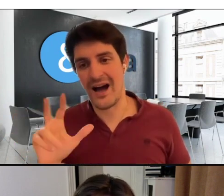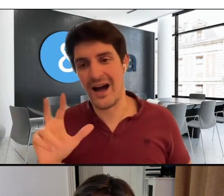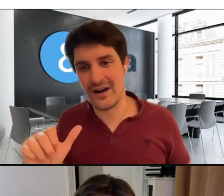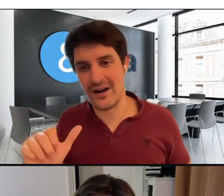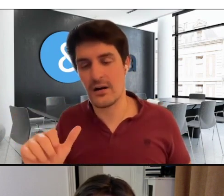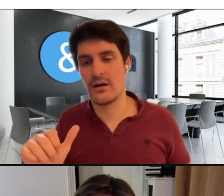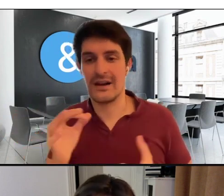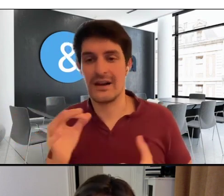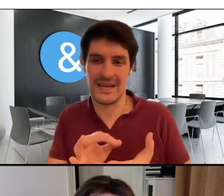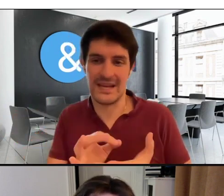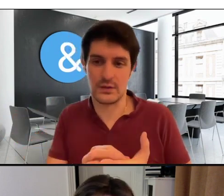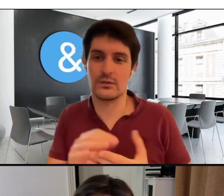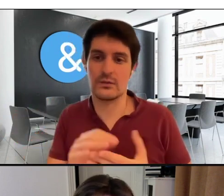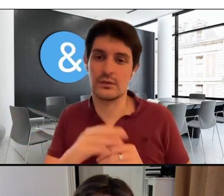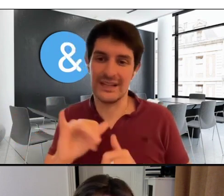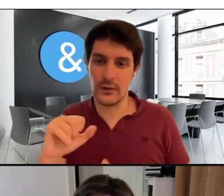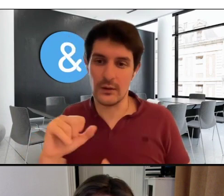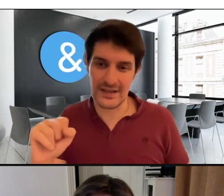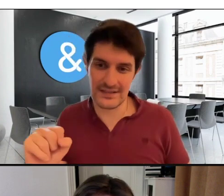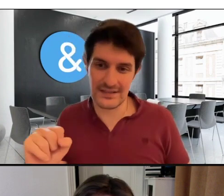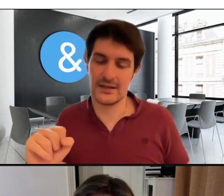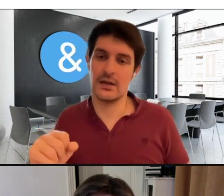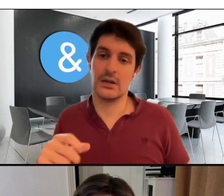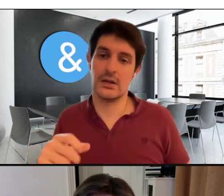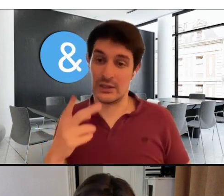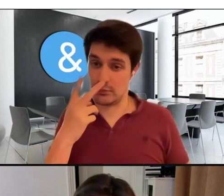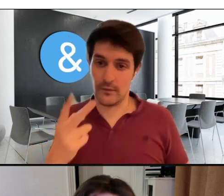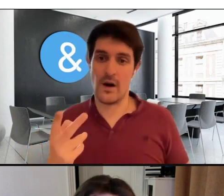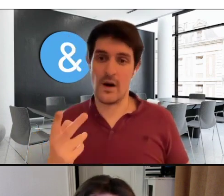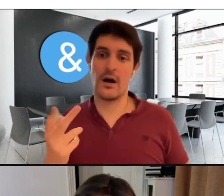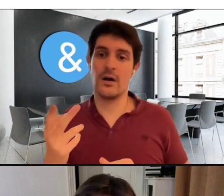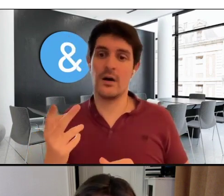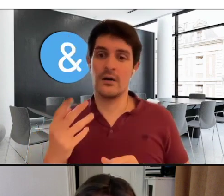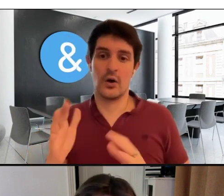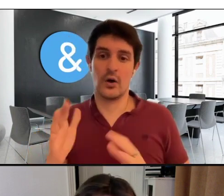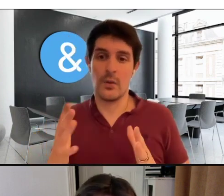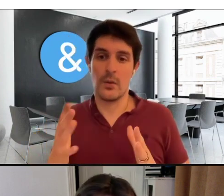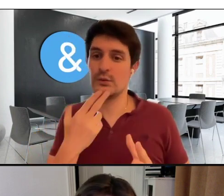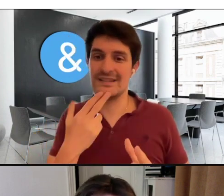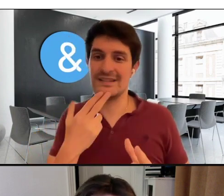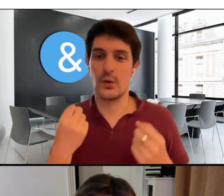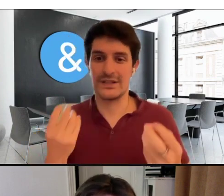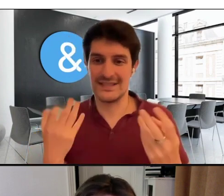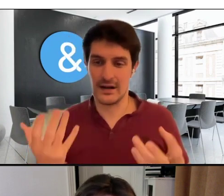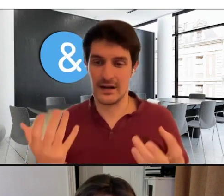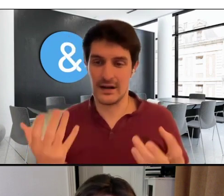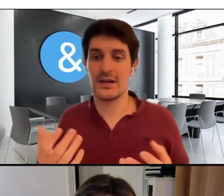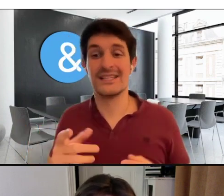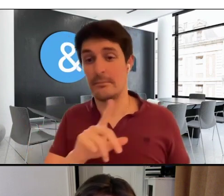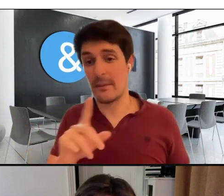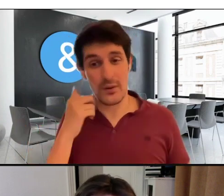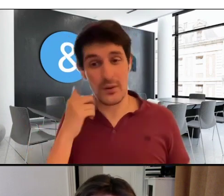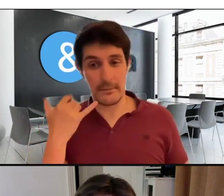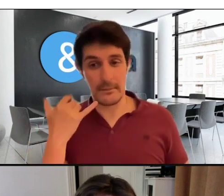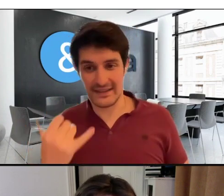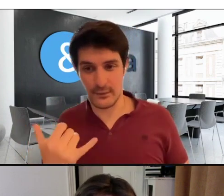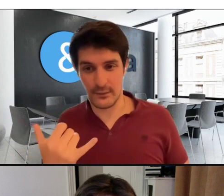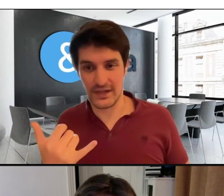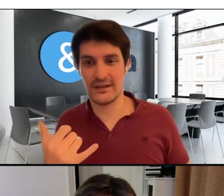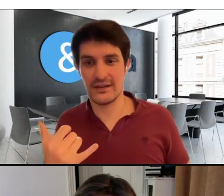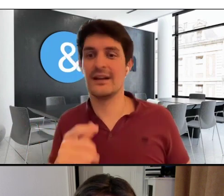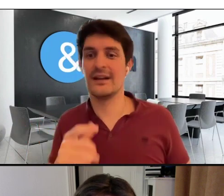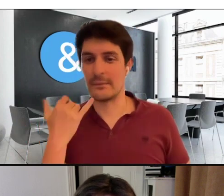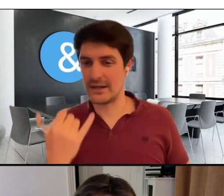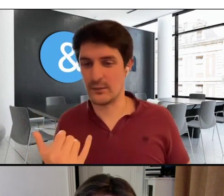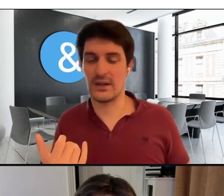Ava, application sur iOS. Et tu peux voir comment l'utiliser au quotidien. C'est pas pour les appels téléphoniques.